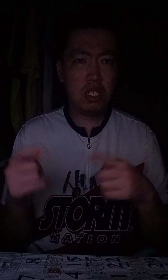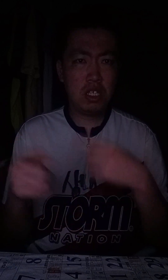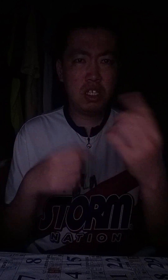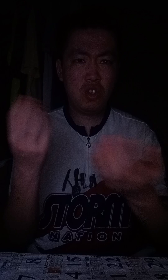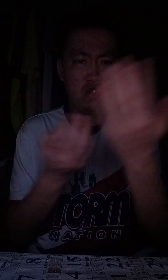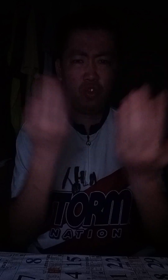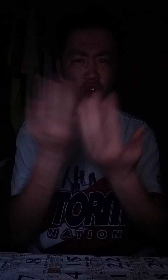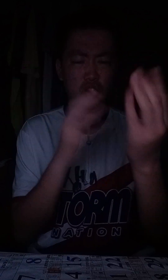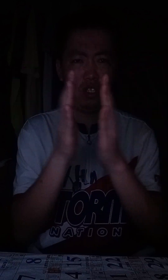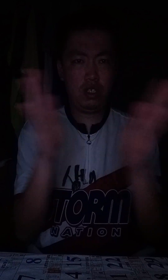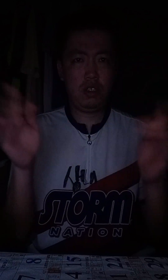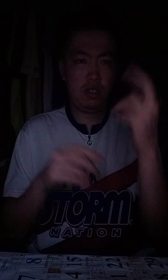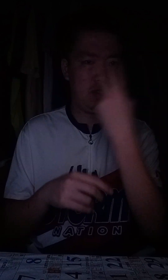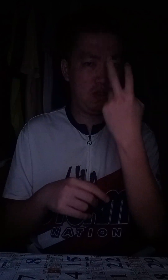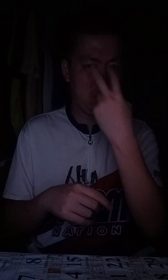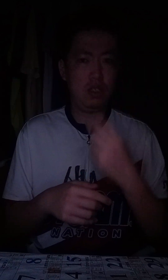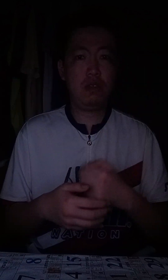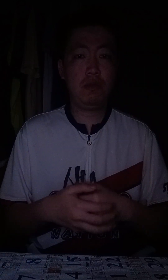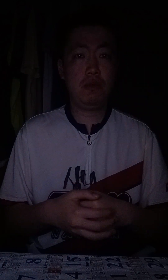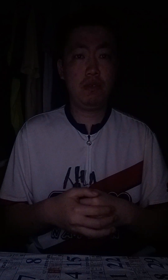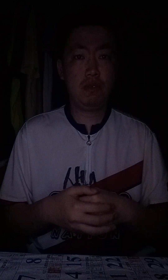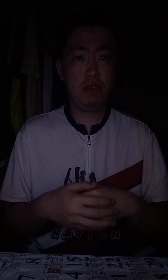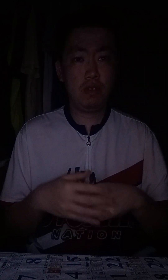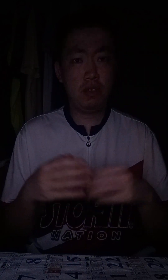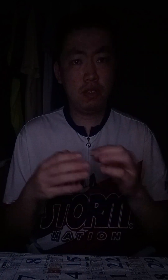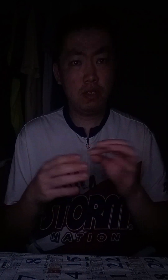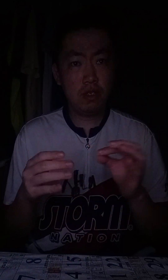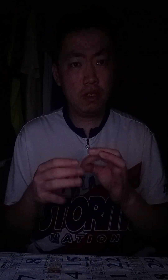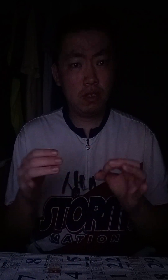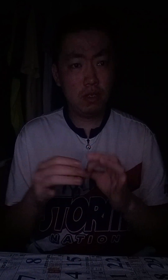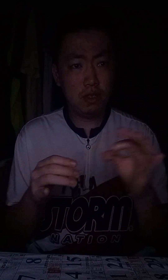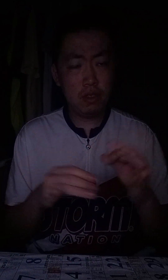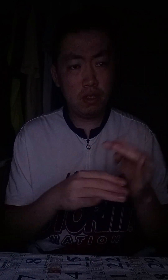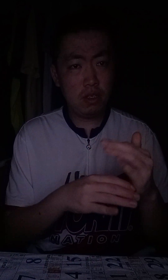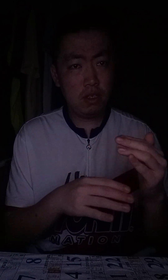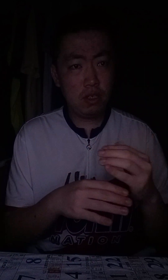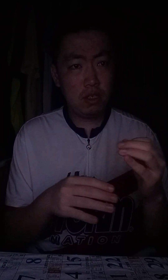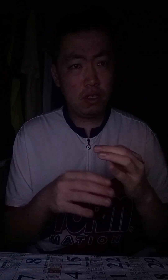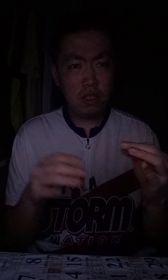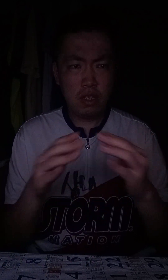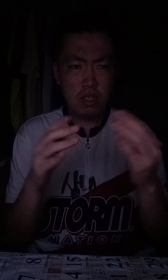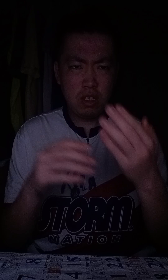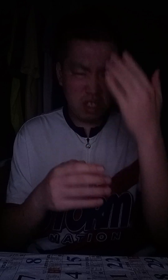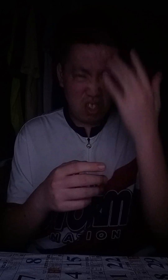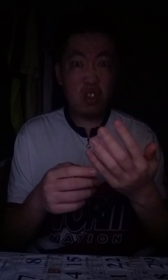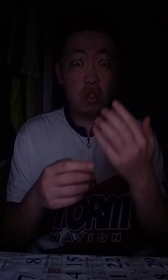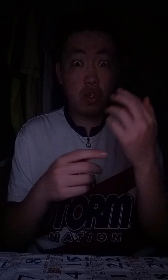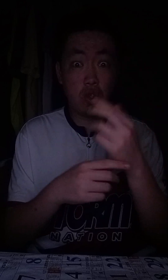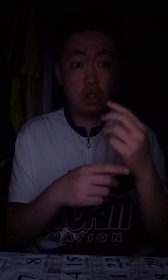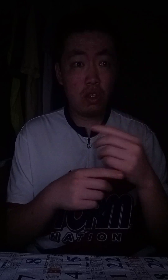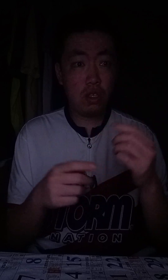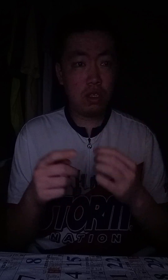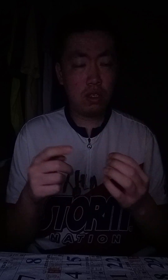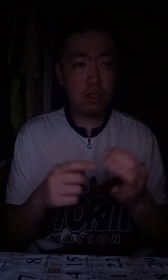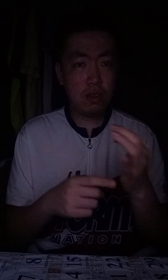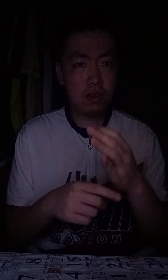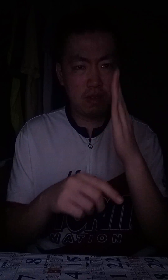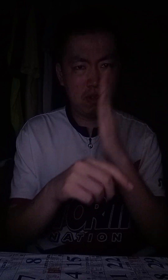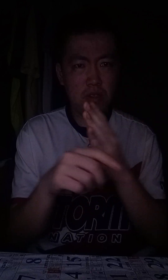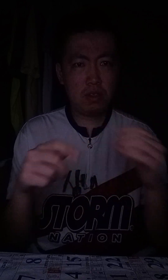시작된 것으로 추정됩니다. 안쪽에서부터 인화가 돼가지고 열로 인해 가지고 터지면서 이 파스가 났고